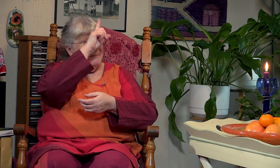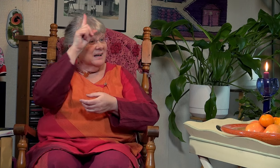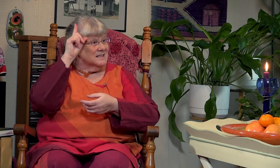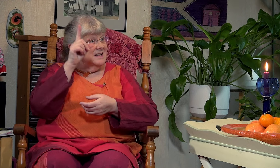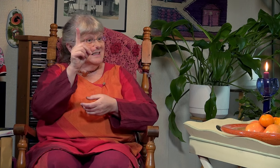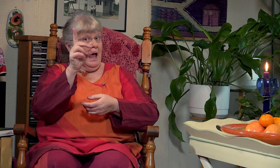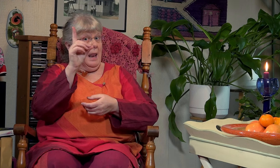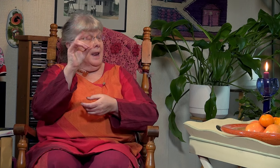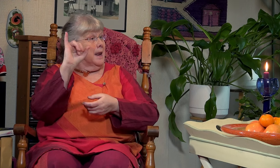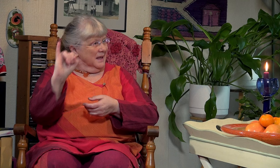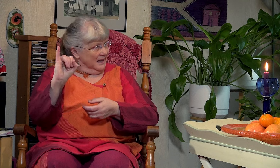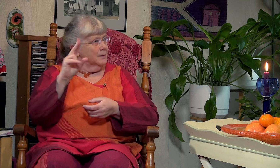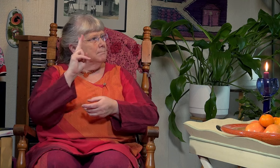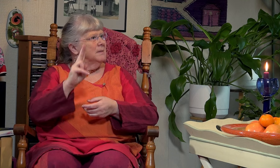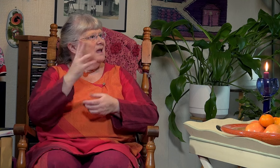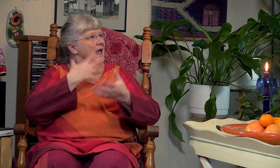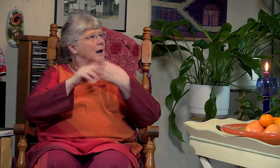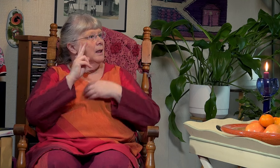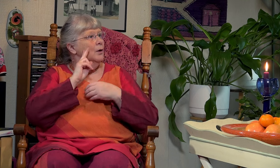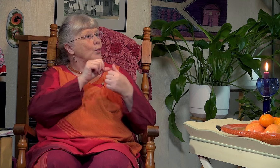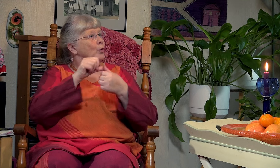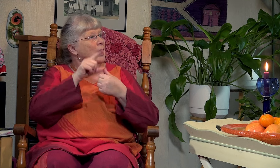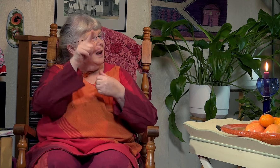matkalla. Ja prinsessa Diana